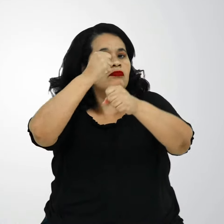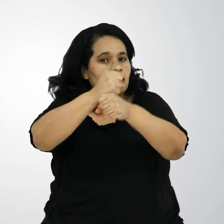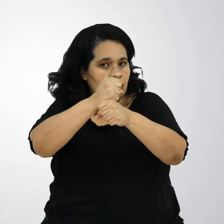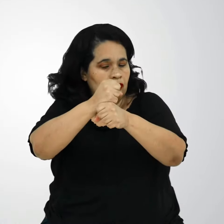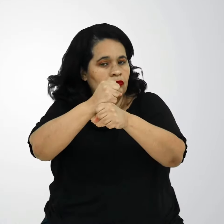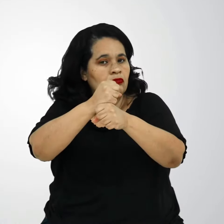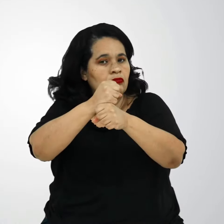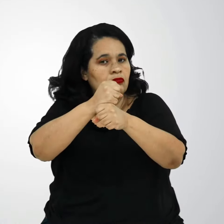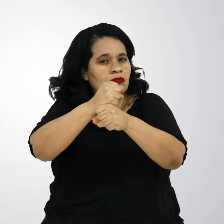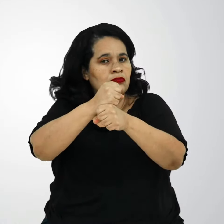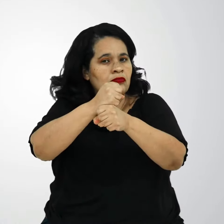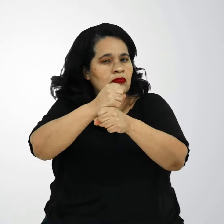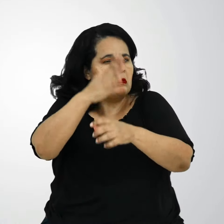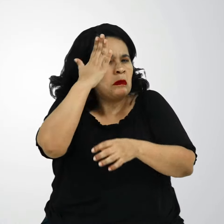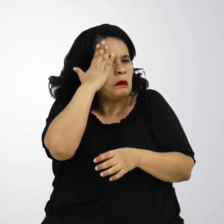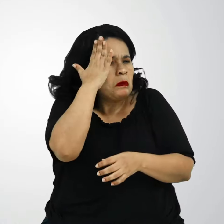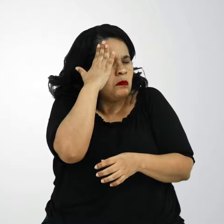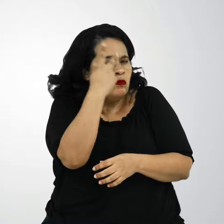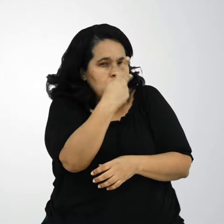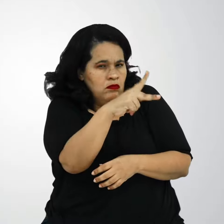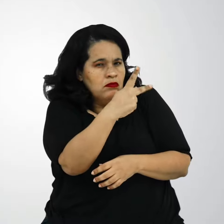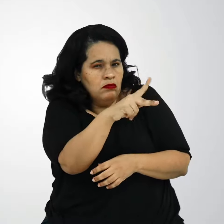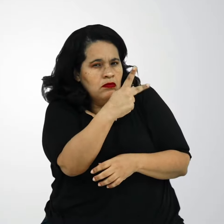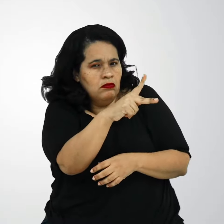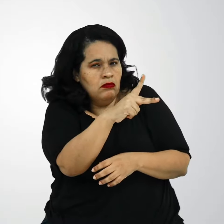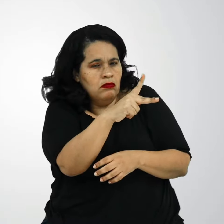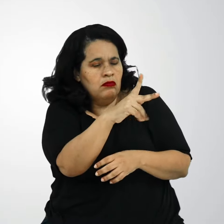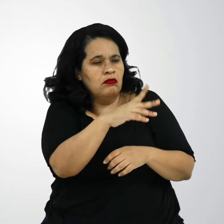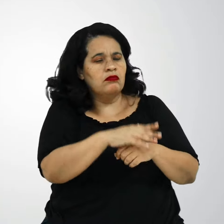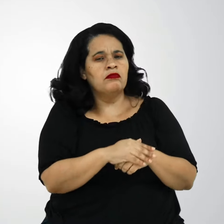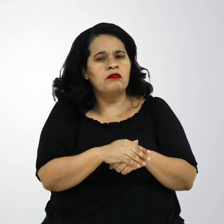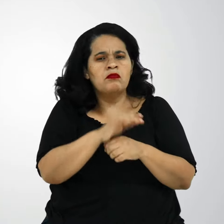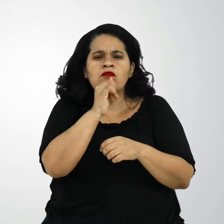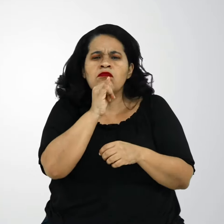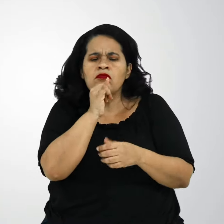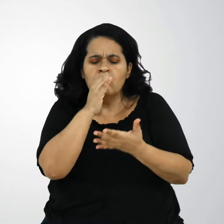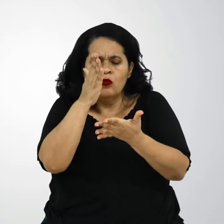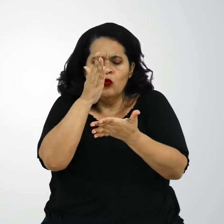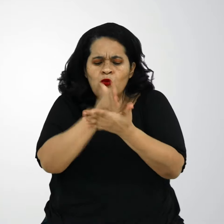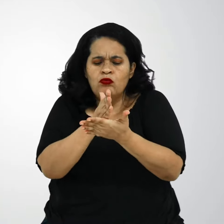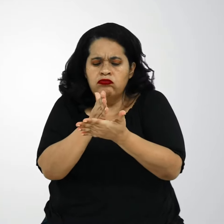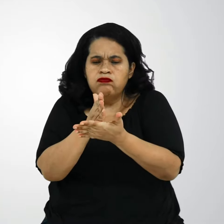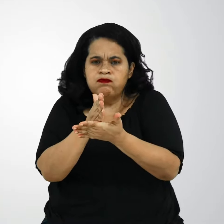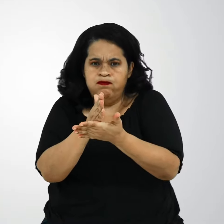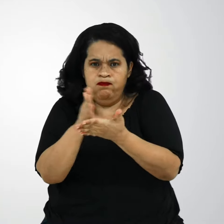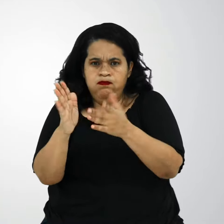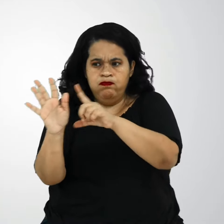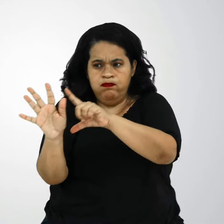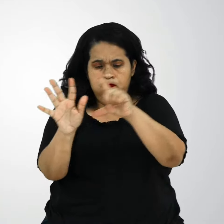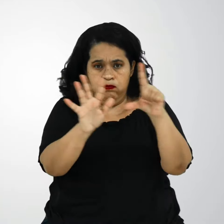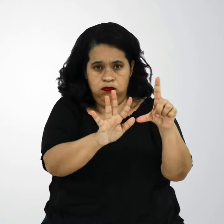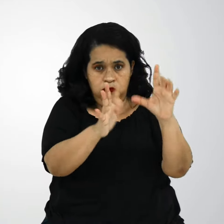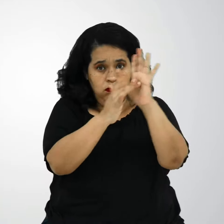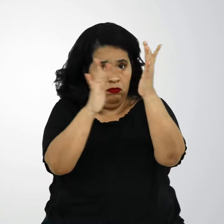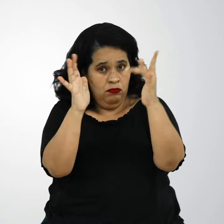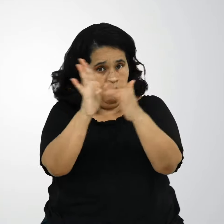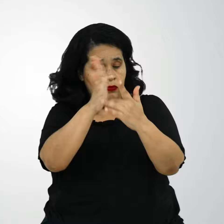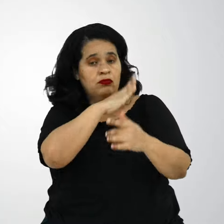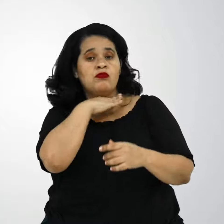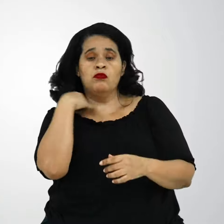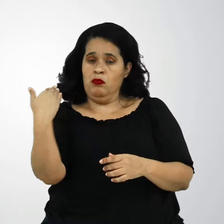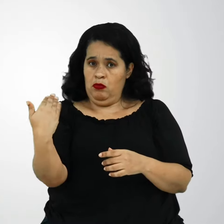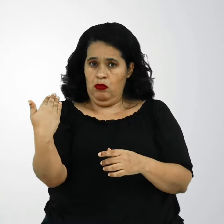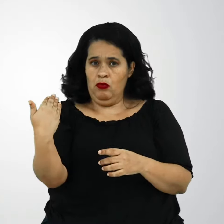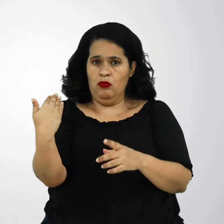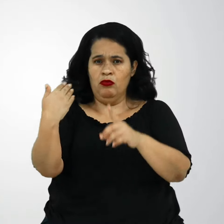deles. Então, entende que a metade da semana Cristo é morto, na metade dessa semana Cristo é morto,